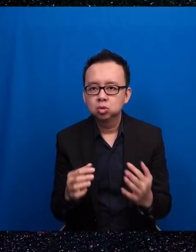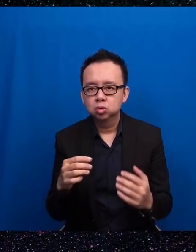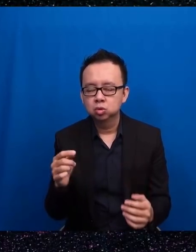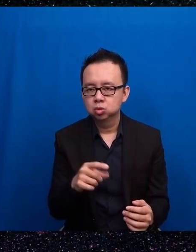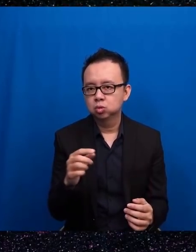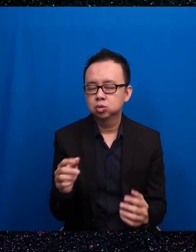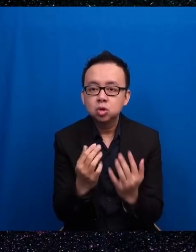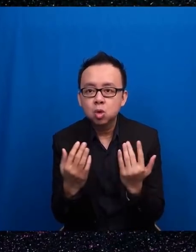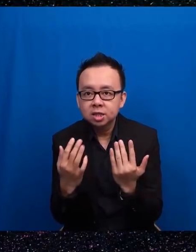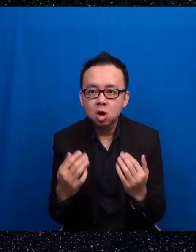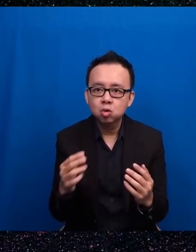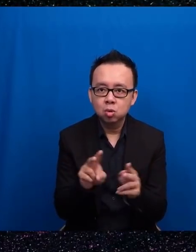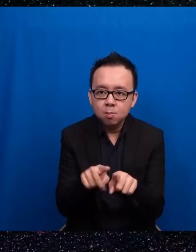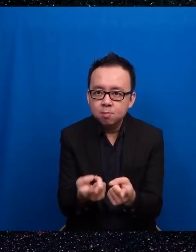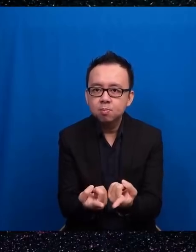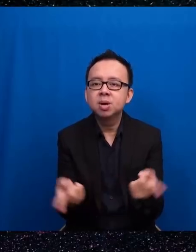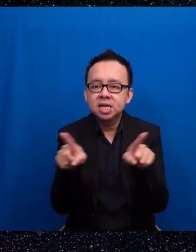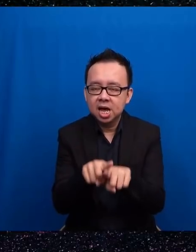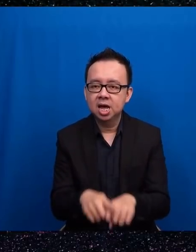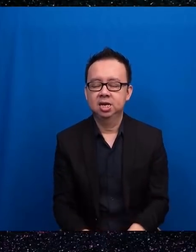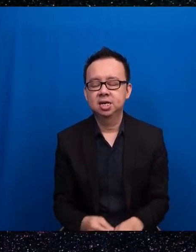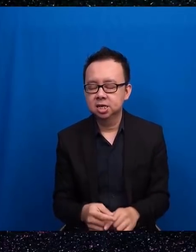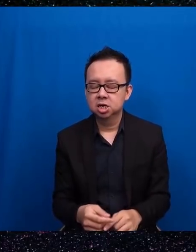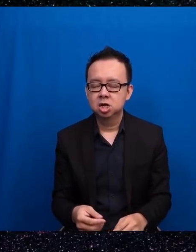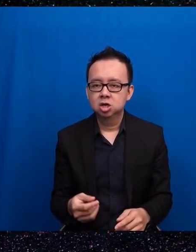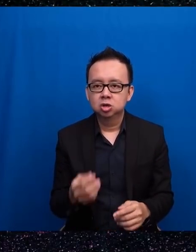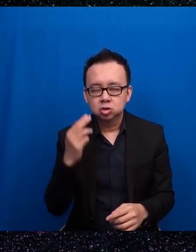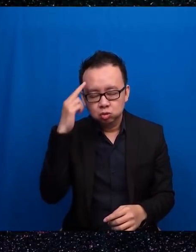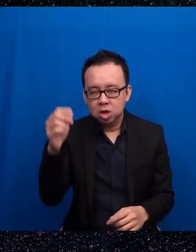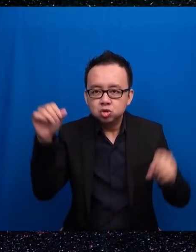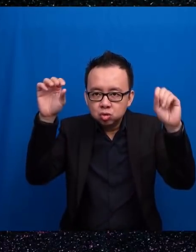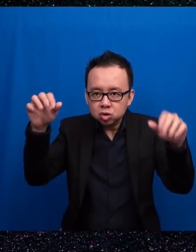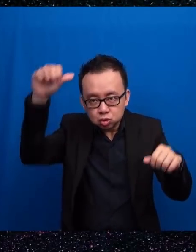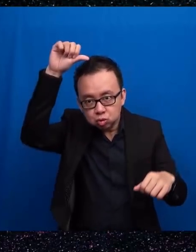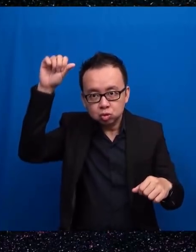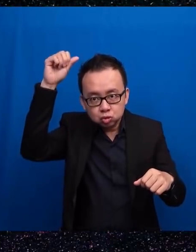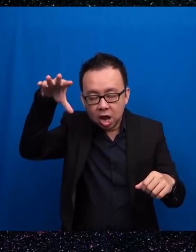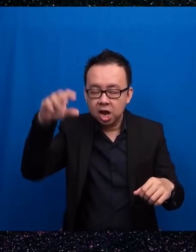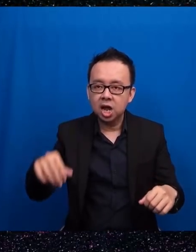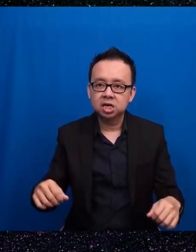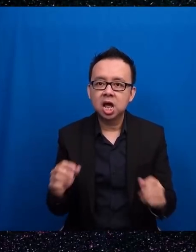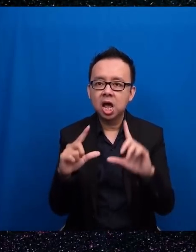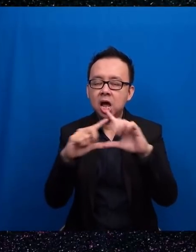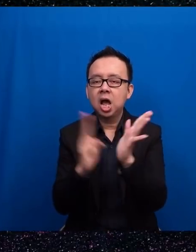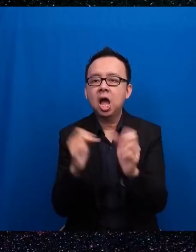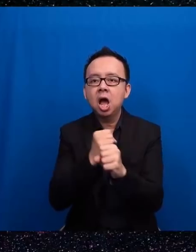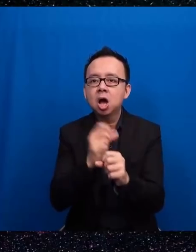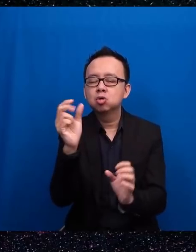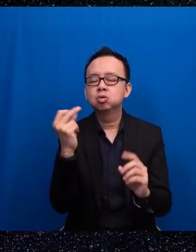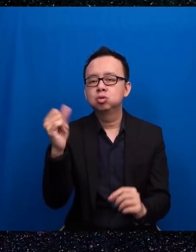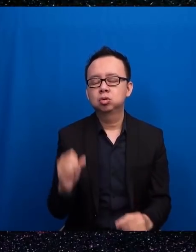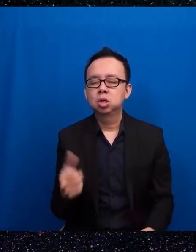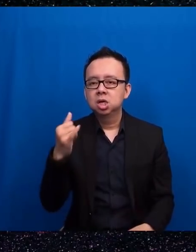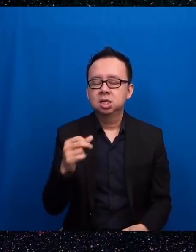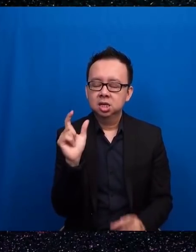Tuhan, biarlah Engkau terus curahkan anggur yang baru di dalam kehidupan pernikahan mereka. Engkau berikan damai sejahtera-Mu akan